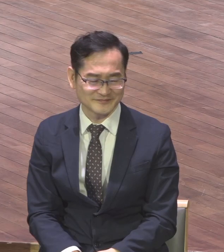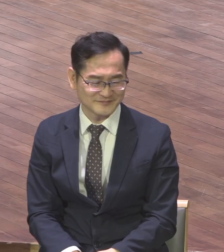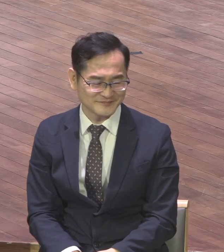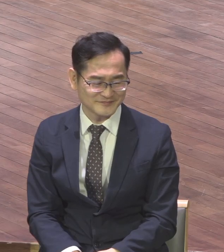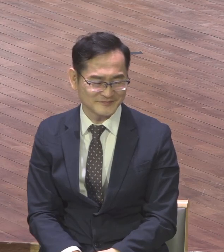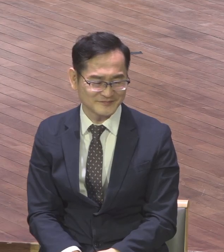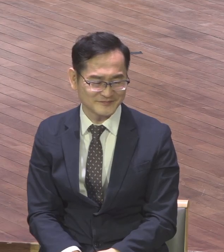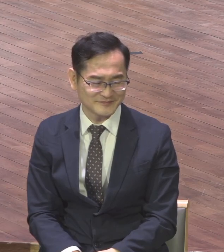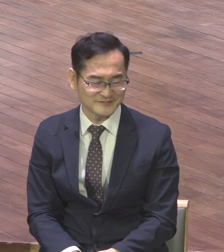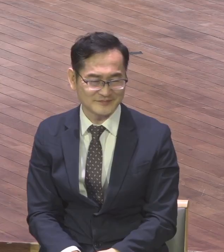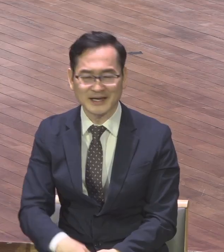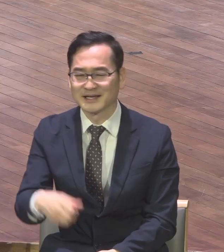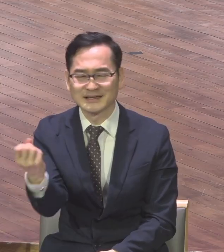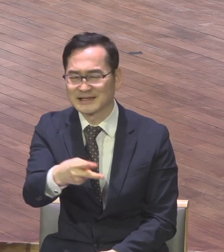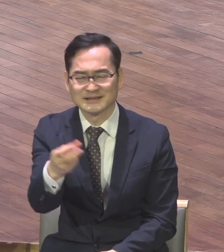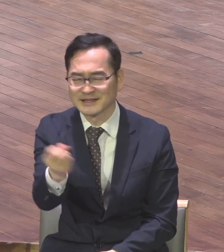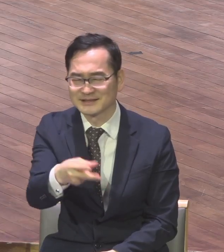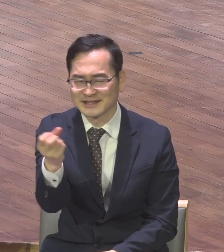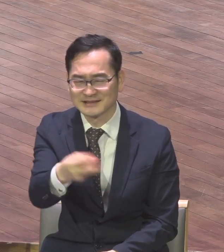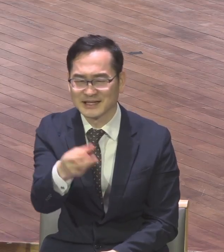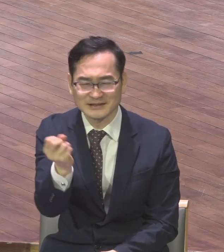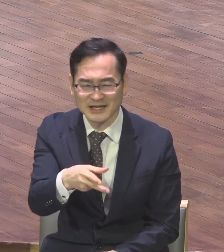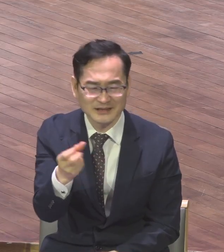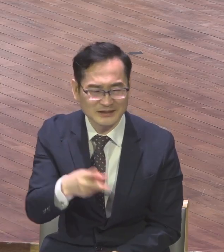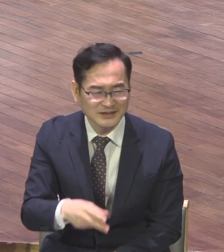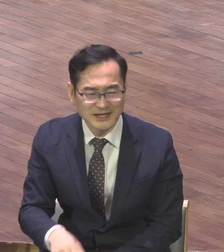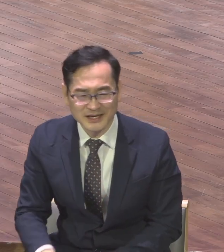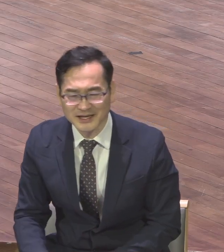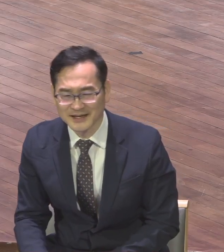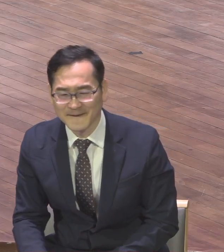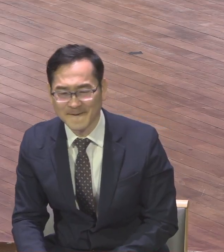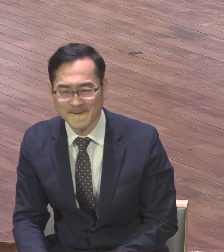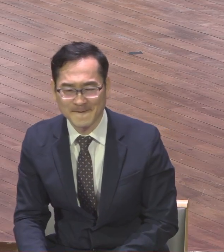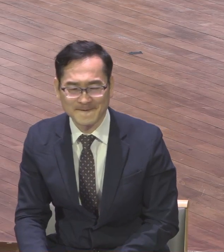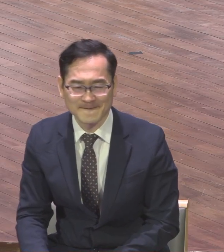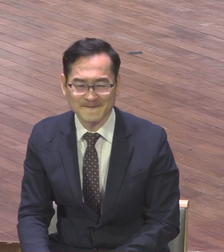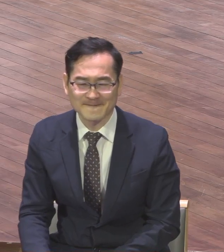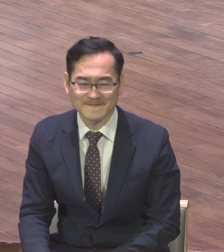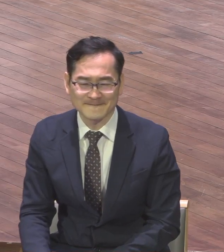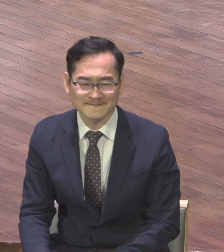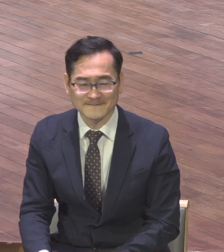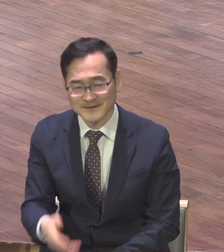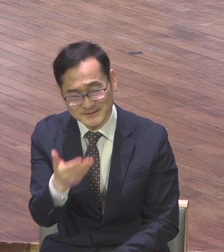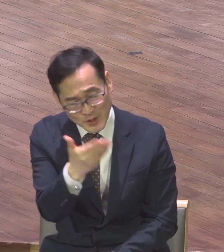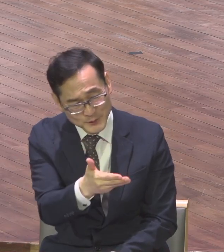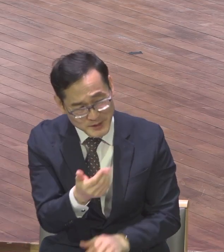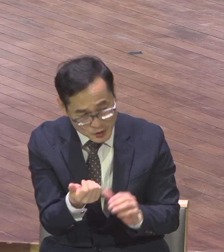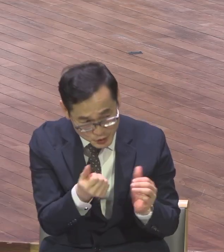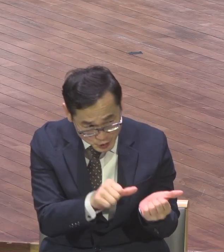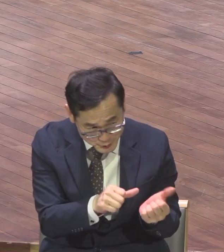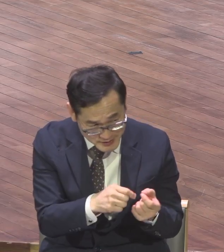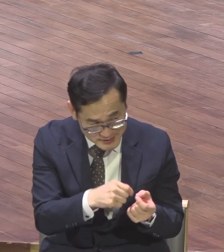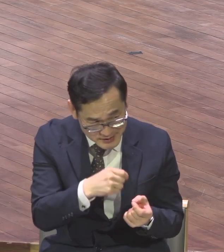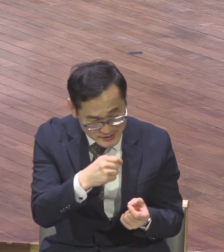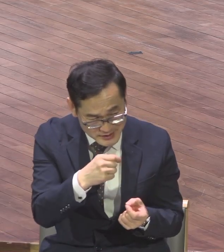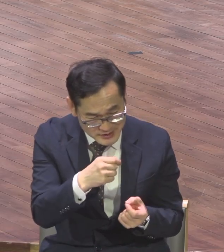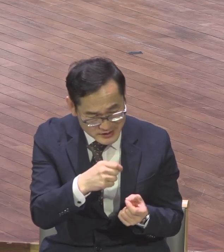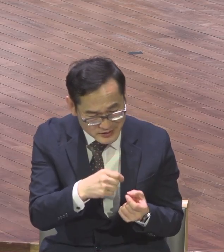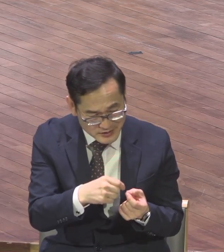죽은 분 하지 마시고 다시 하겠습니다. 다른 분에게 성도님의 죽음은